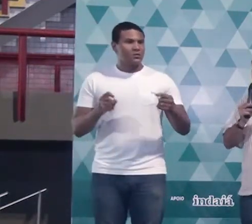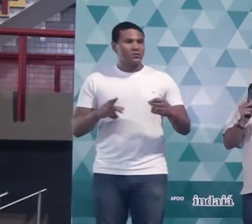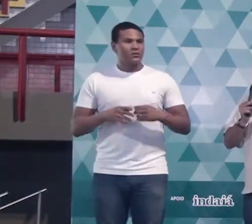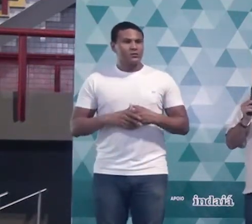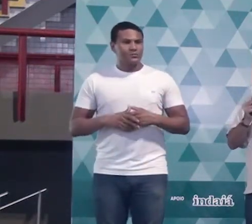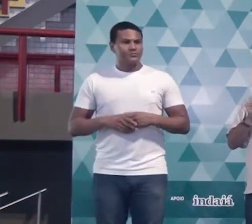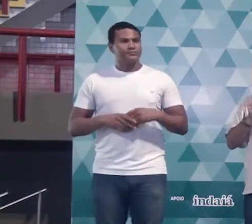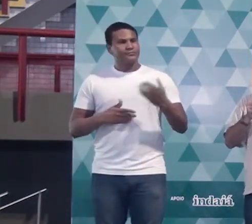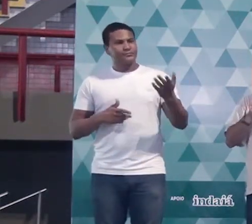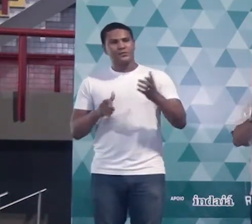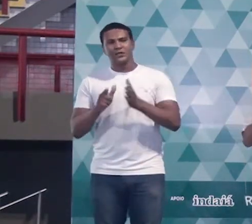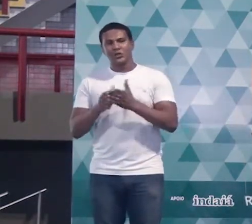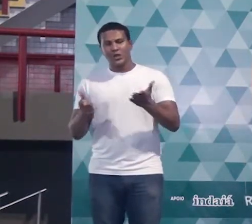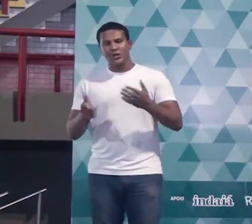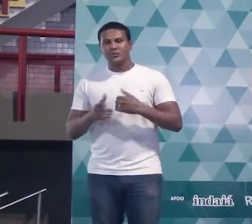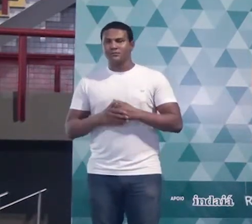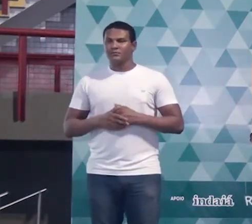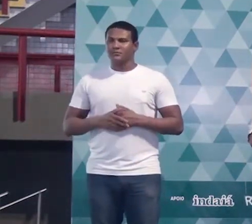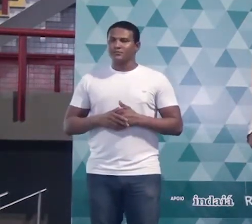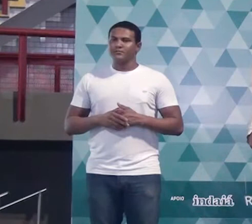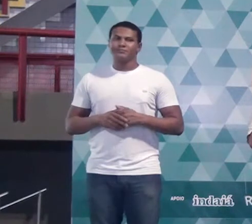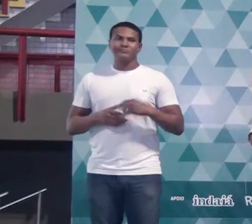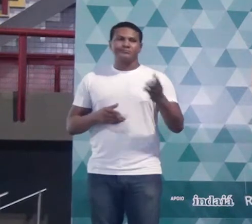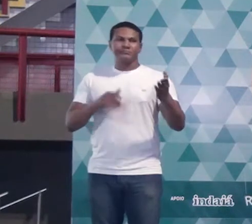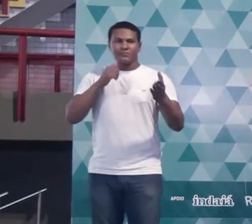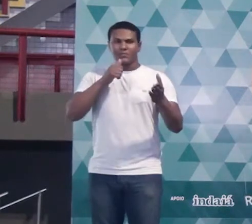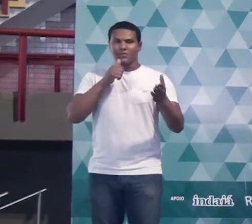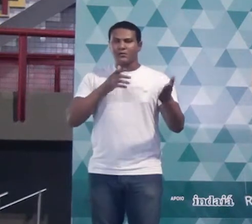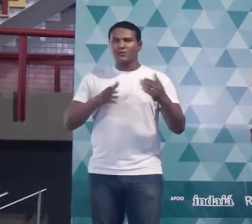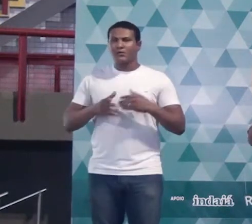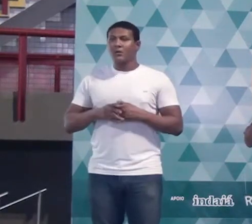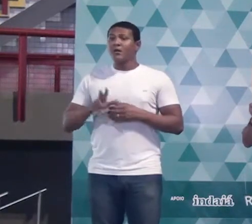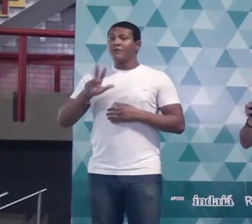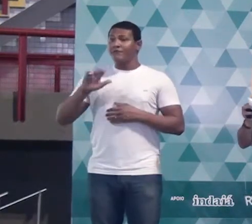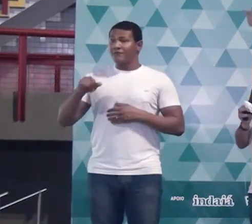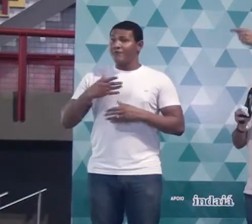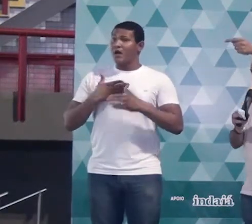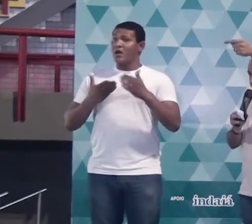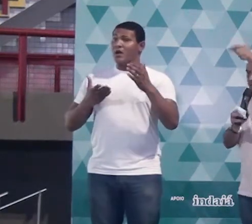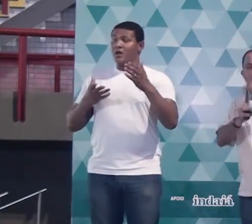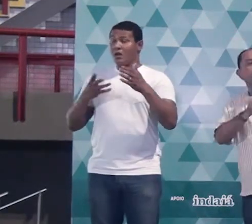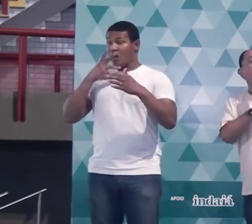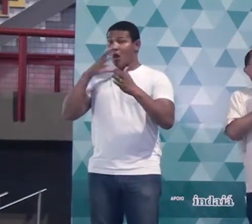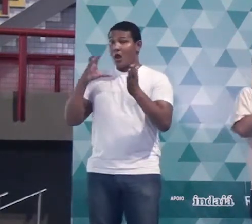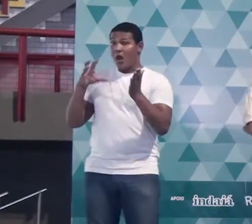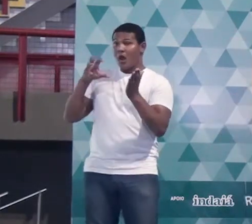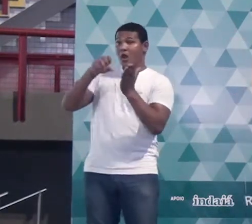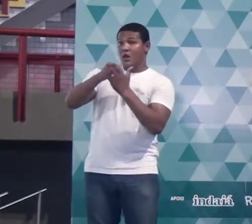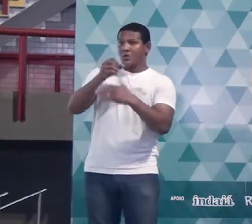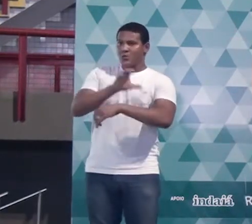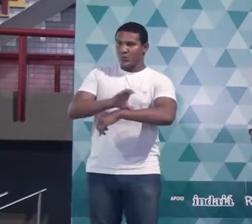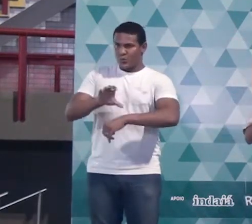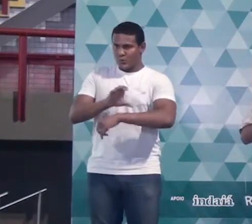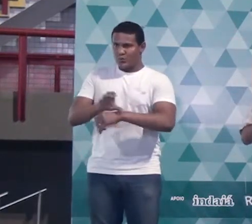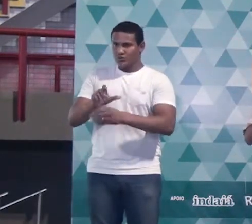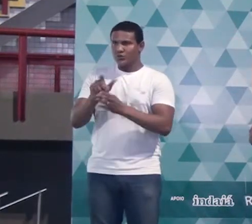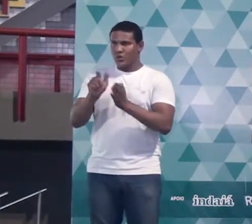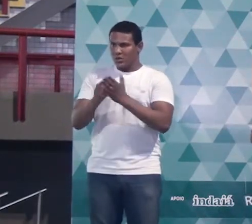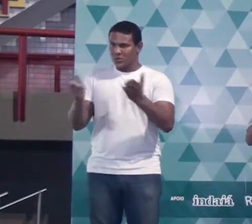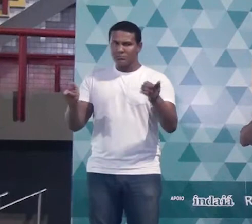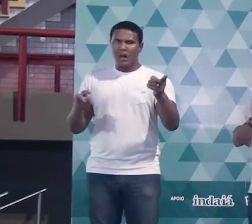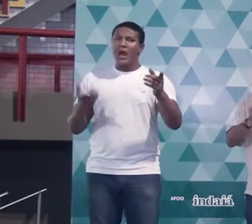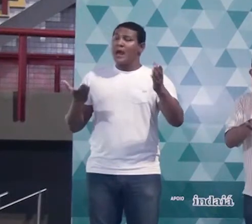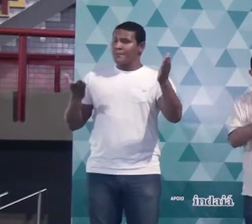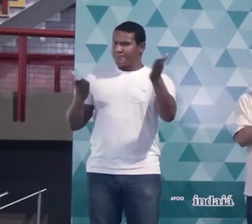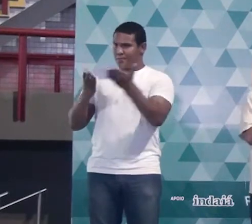fazer jornalismo. Ela vai ingressar no curso de jornalismo. Quando ela estiver lá dentro,